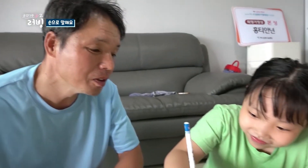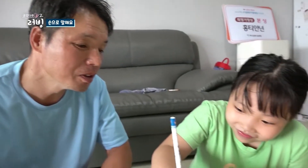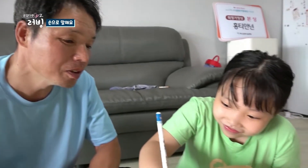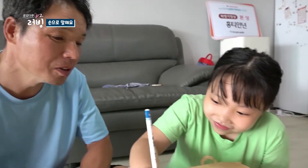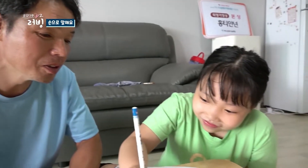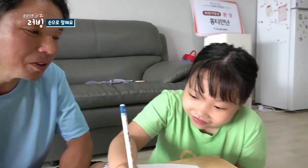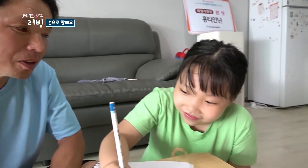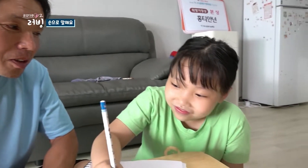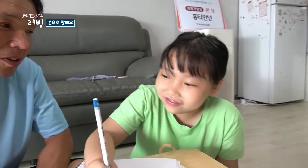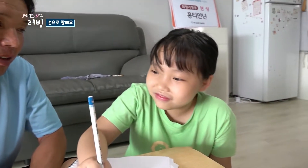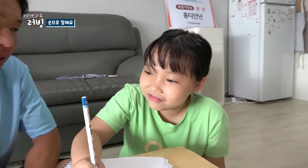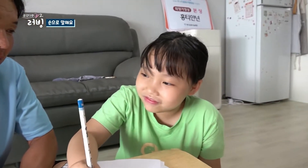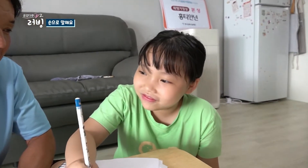뭔가 극적이네.